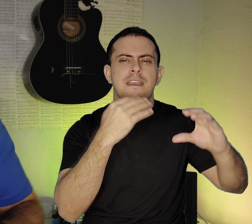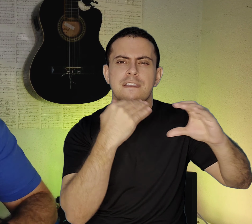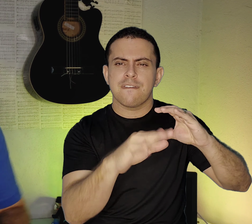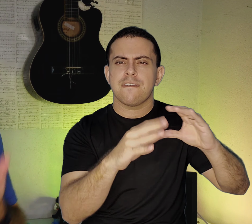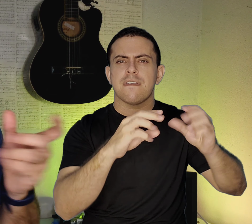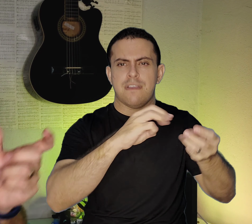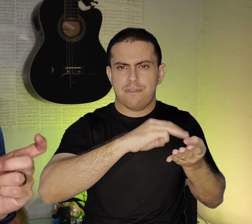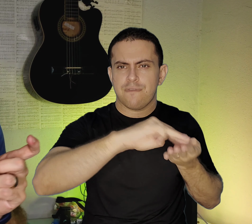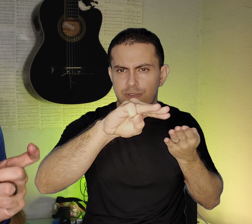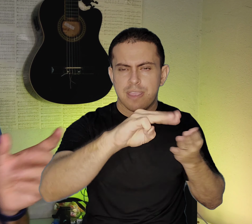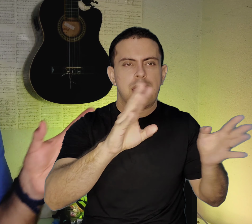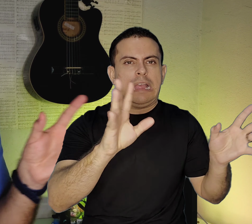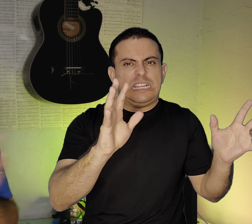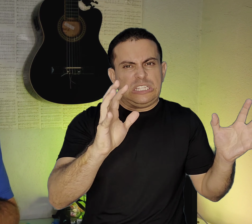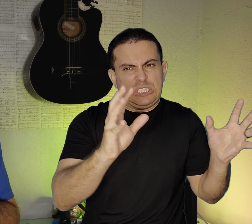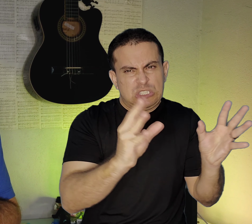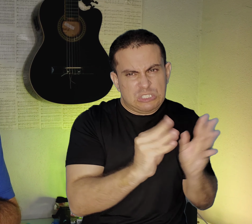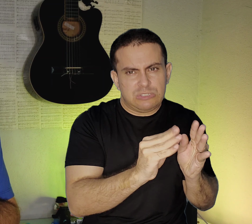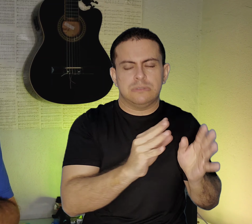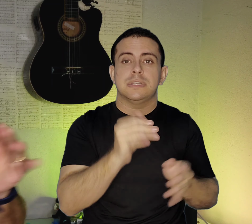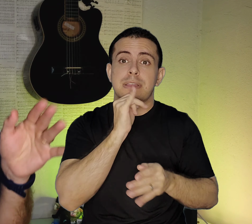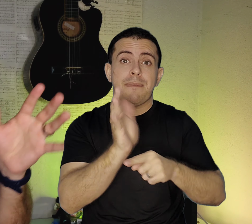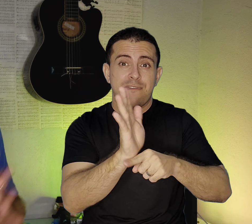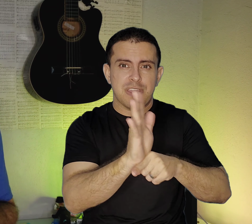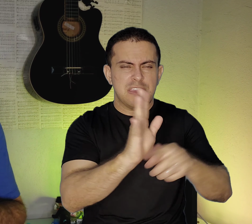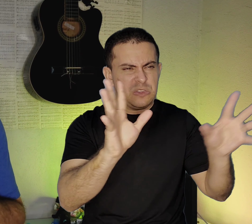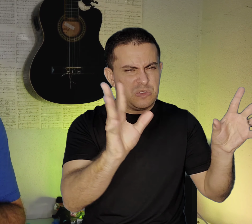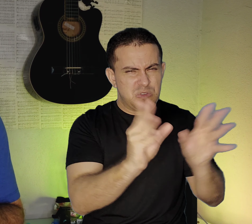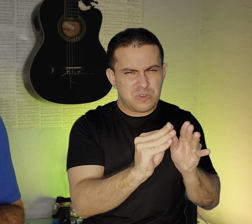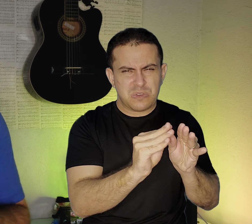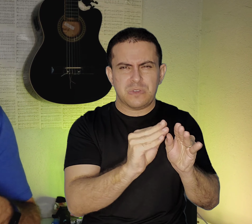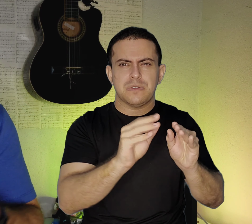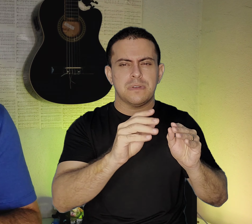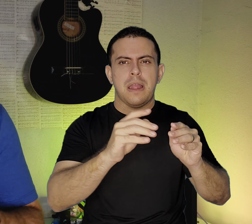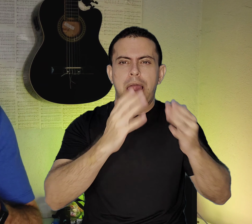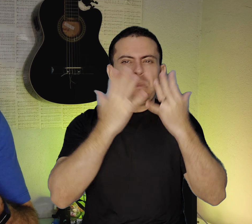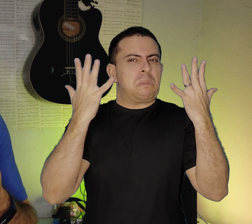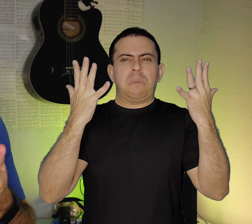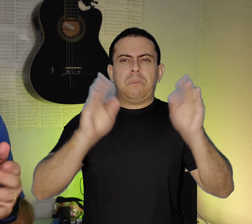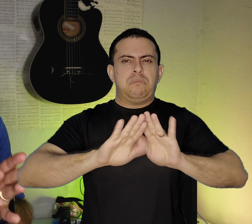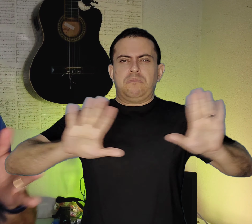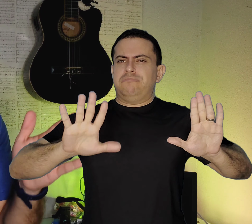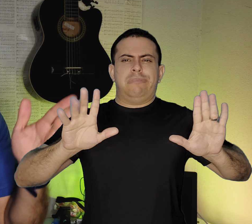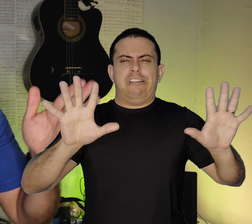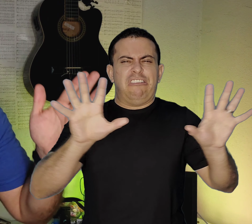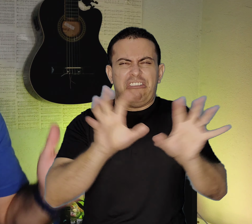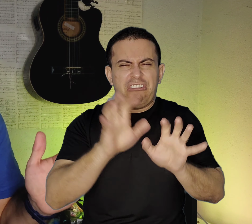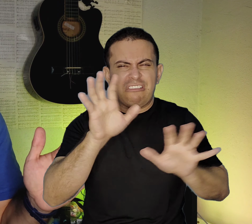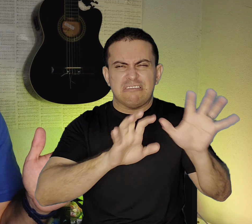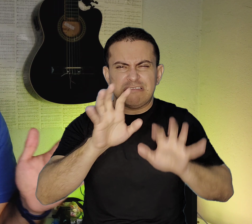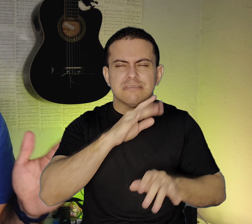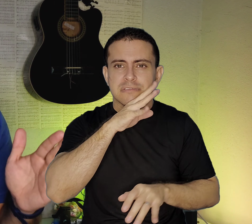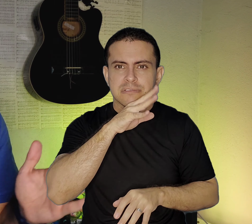arquivos Principalmente se você for mandar um vídeo Ele comprime muito, a imagem fica muito ruim Enquanto no Telegram não Ele lhe permite